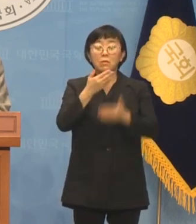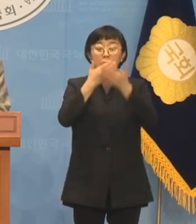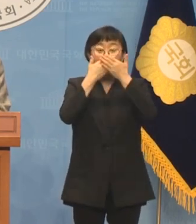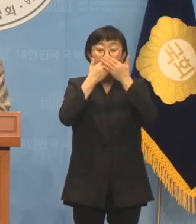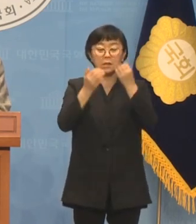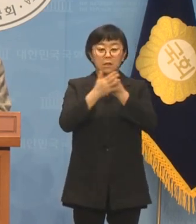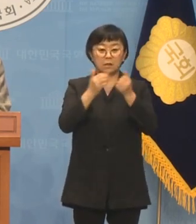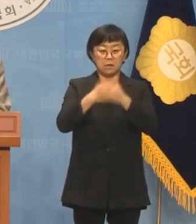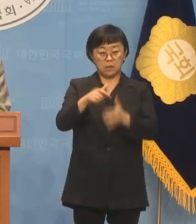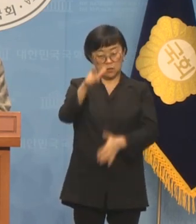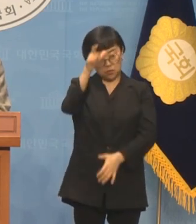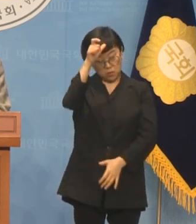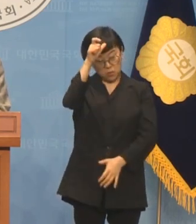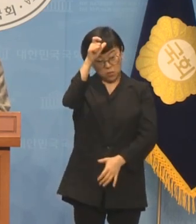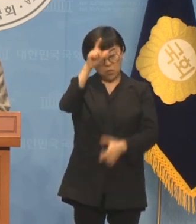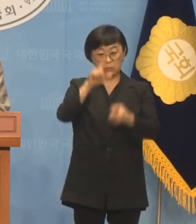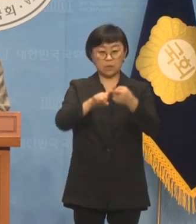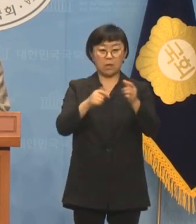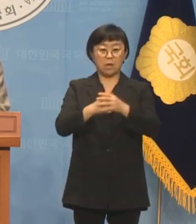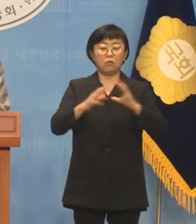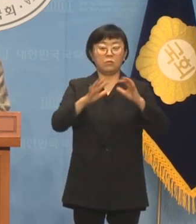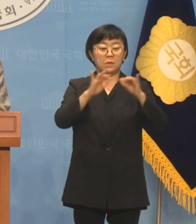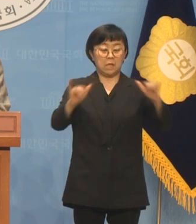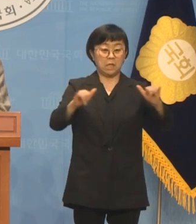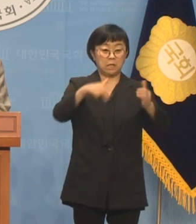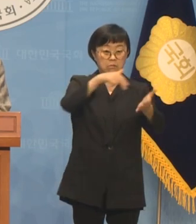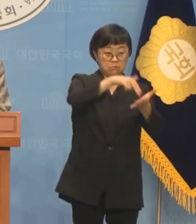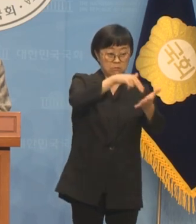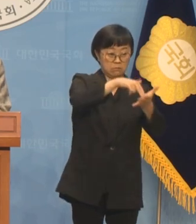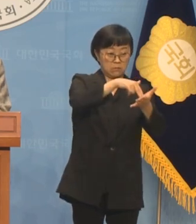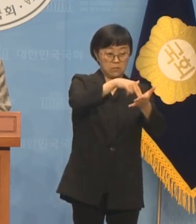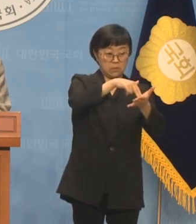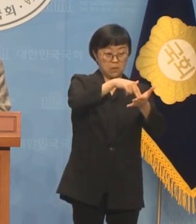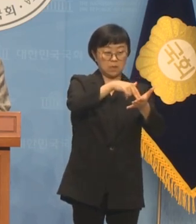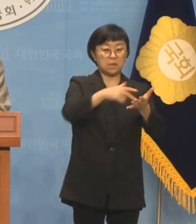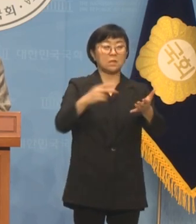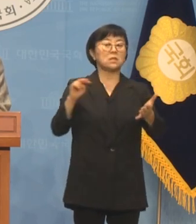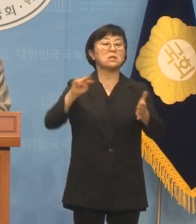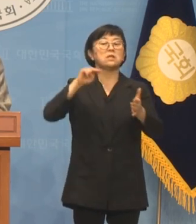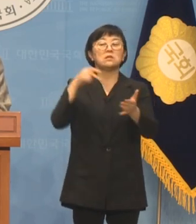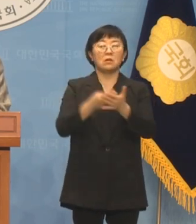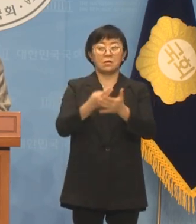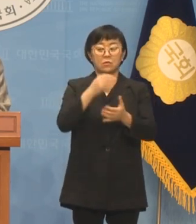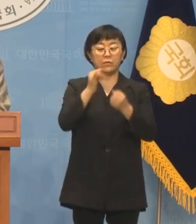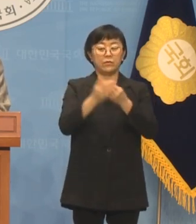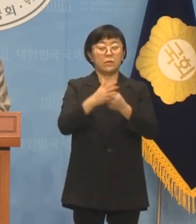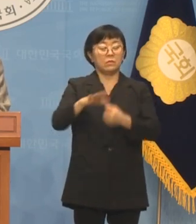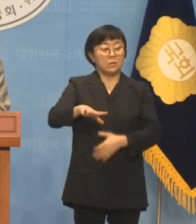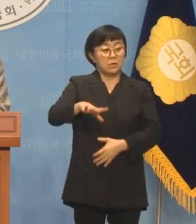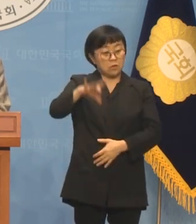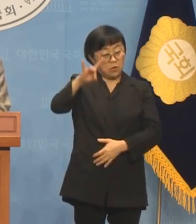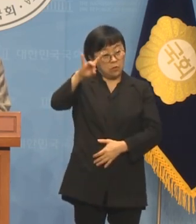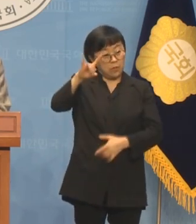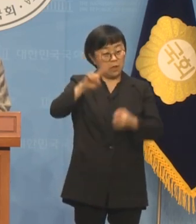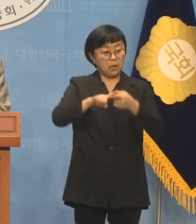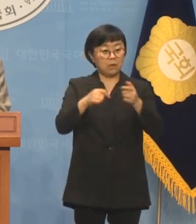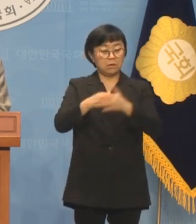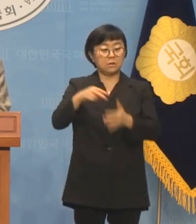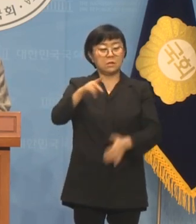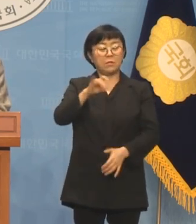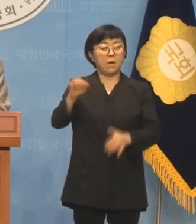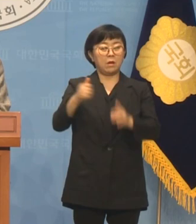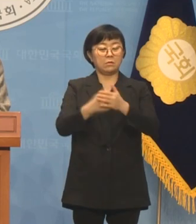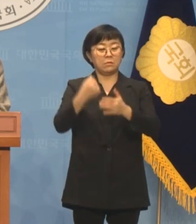독선과 아집에 민심은 이미 질식 직전입니다. 처음에는 새만금 예산을